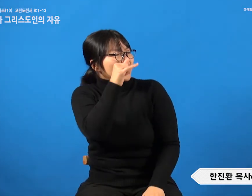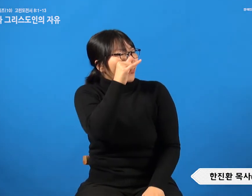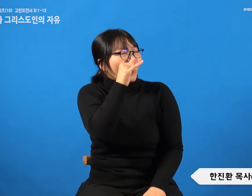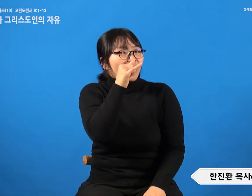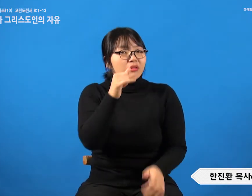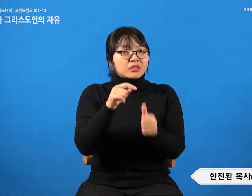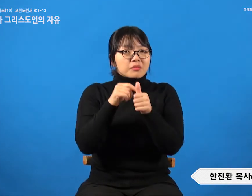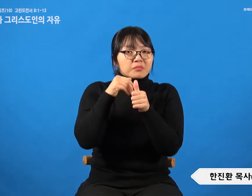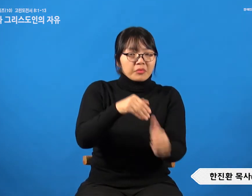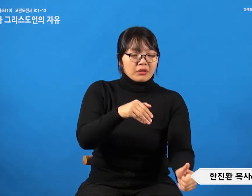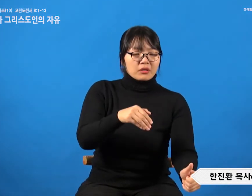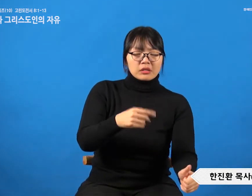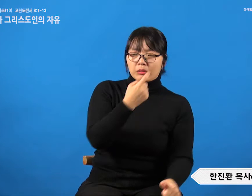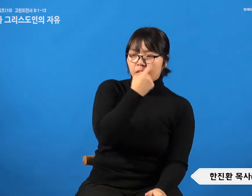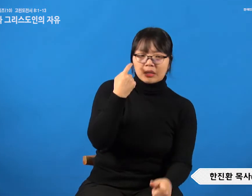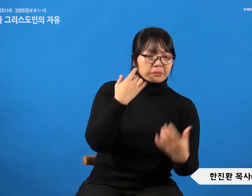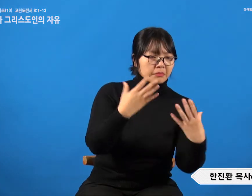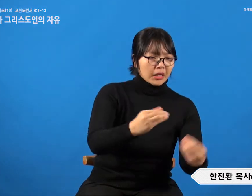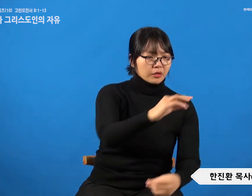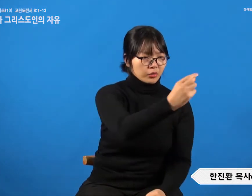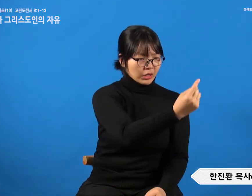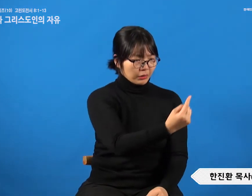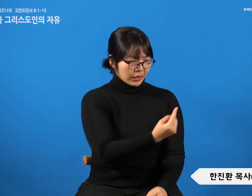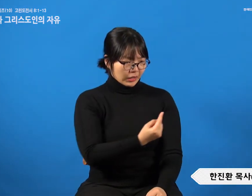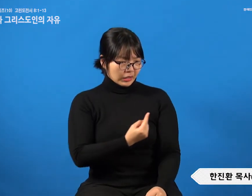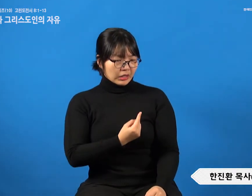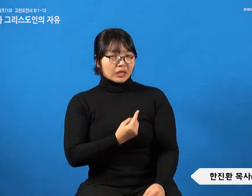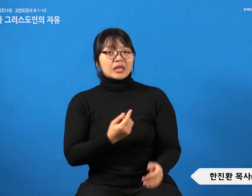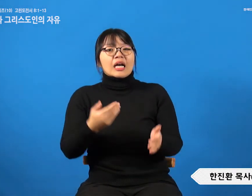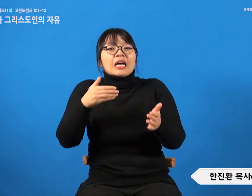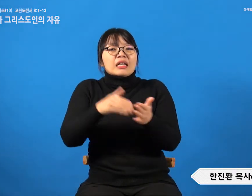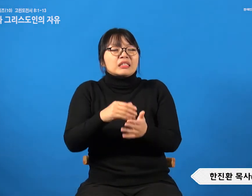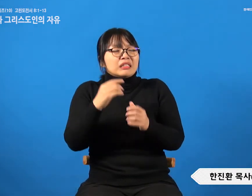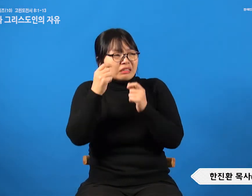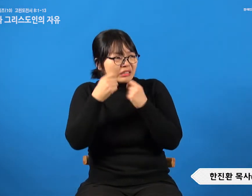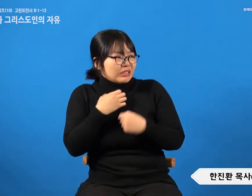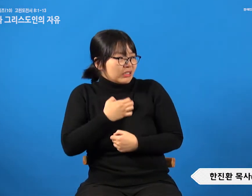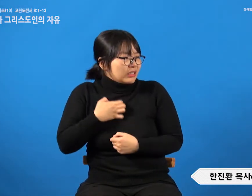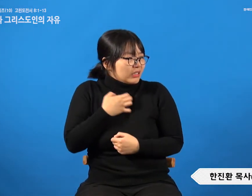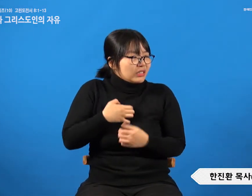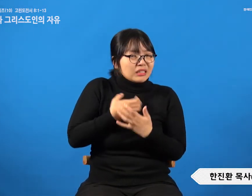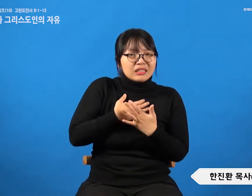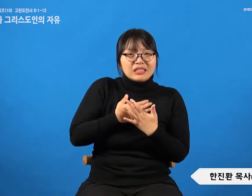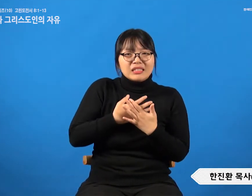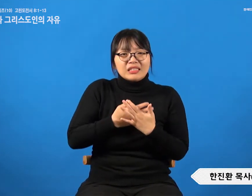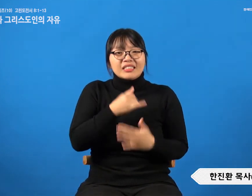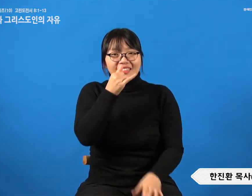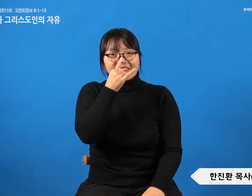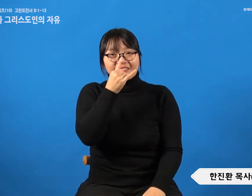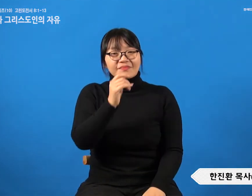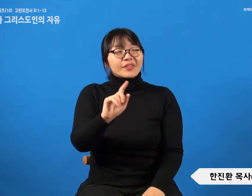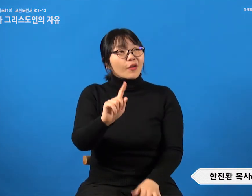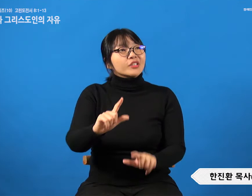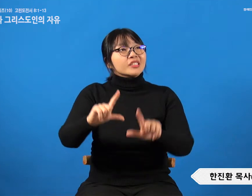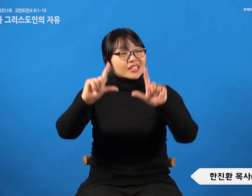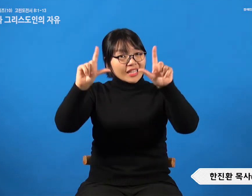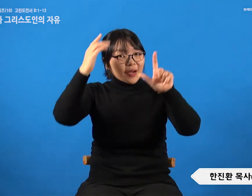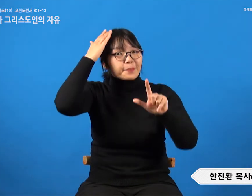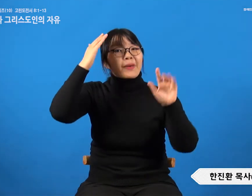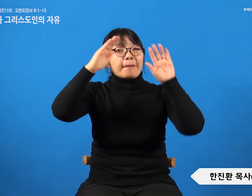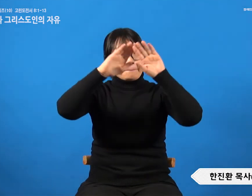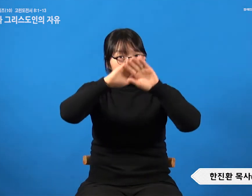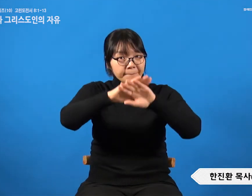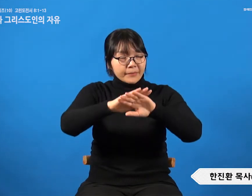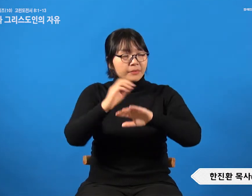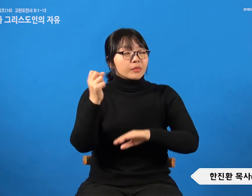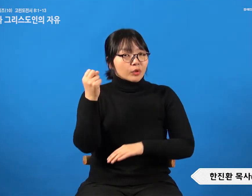아래 내려가서 확인하고 올 때까지 계속 징징댑니다. 어느 날 밤에도 여보 아래층에